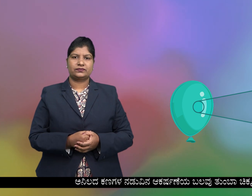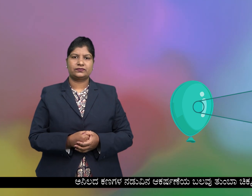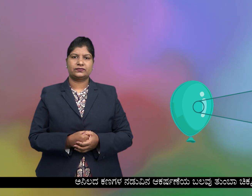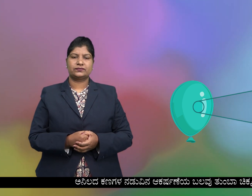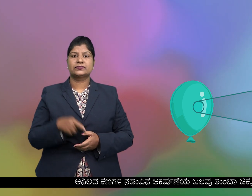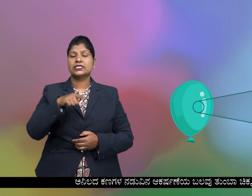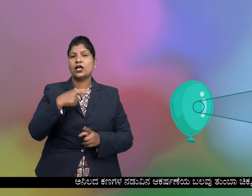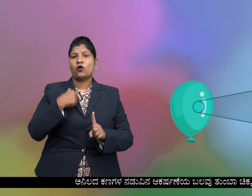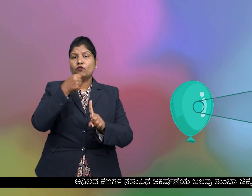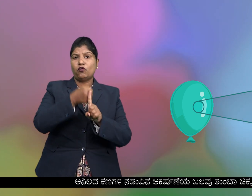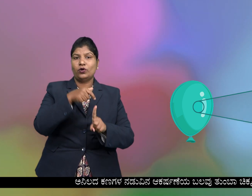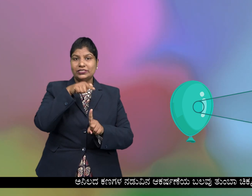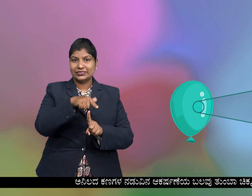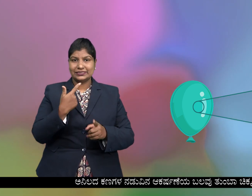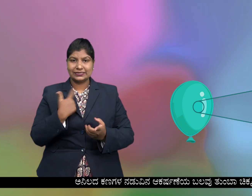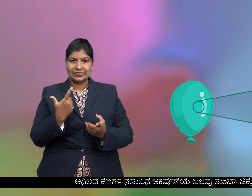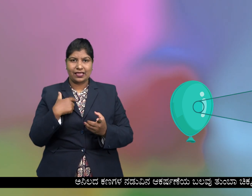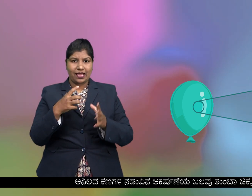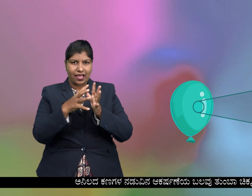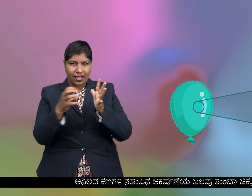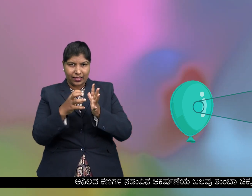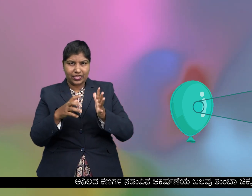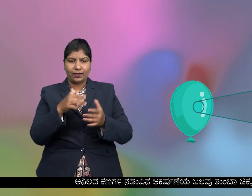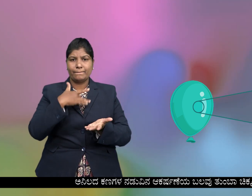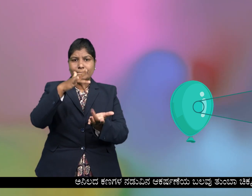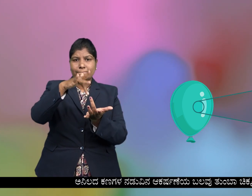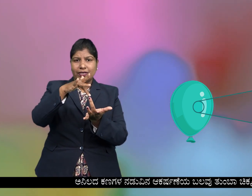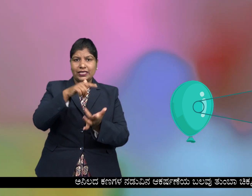ಅನಿಲದ ಕಣಗಳ ನಡುವಿನ ಆಕರ್ಷಣೆಯ ಬಲವು ತುಂಬಾ ಚಿಕ್ಕದಾಗಿದೆ.